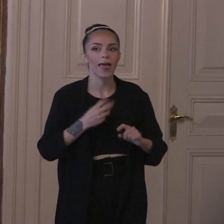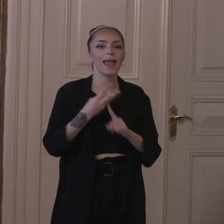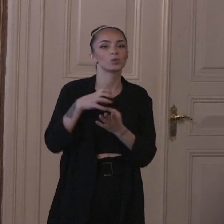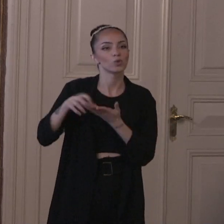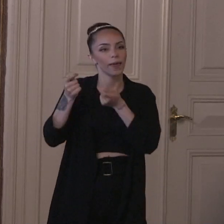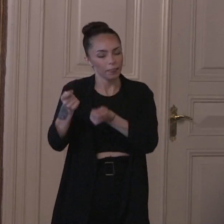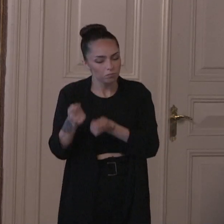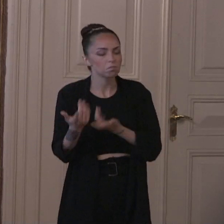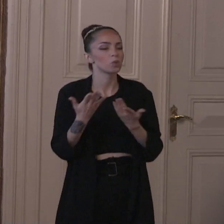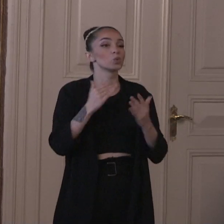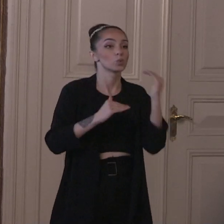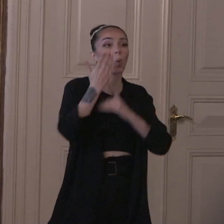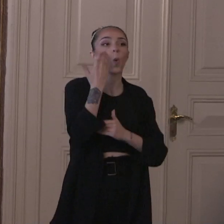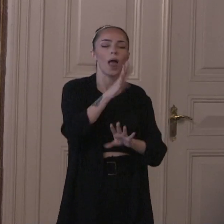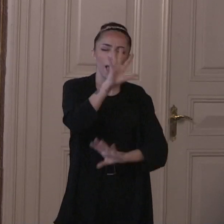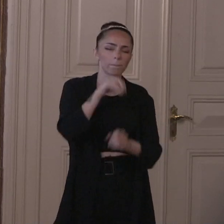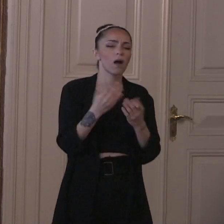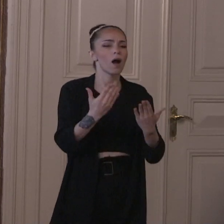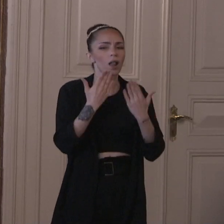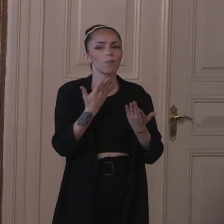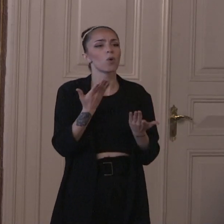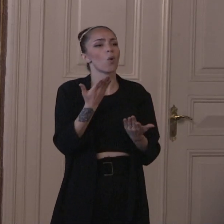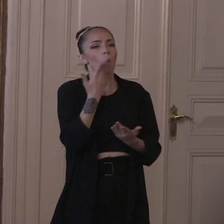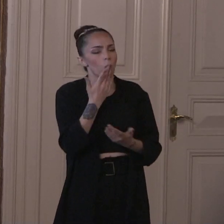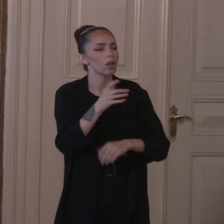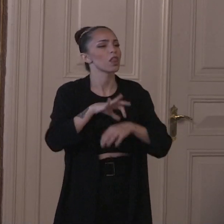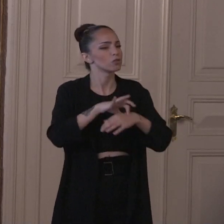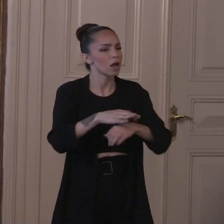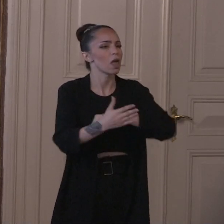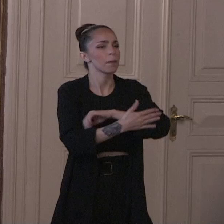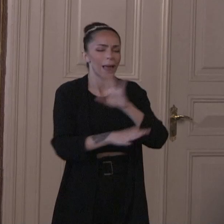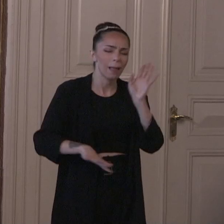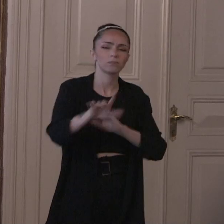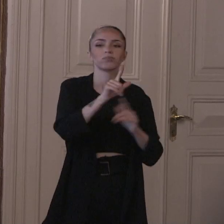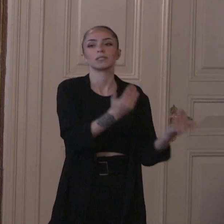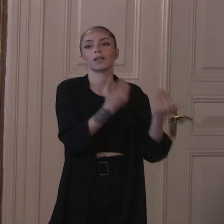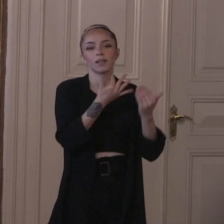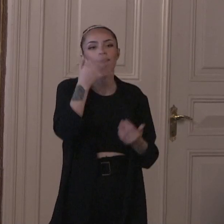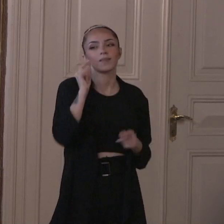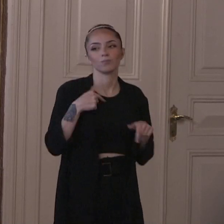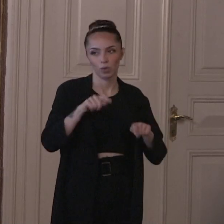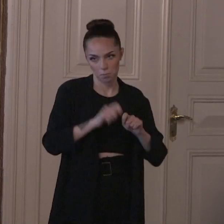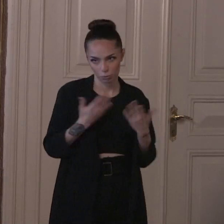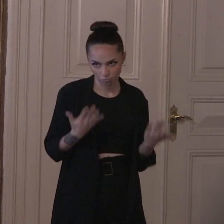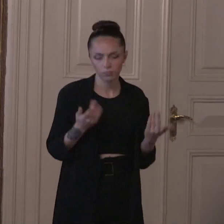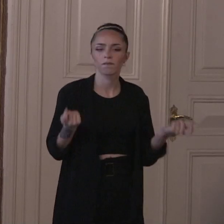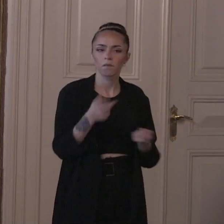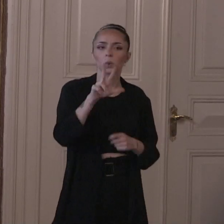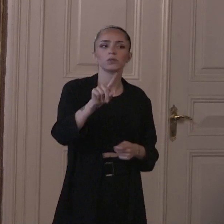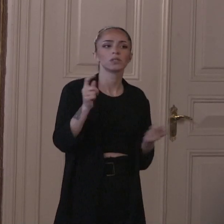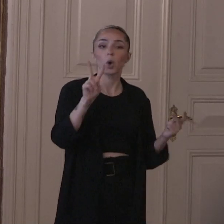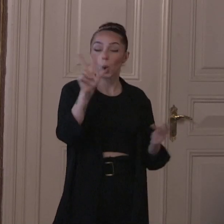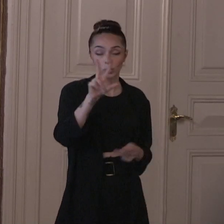okullarımızdaki akademik danışman öğretim üye yardımcılarının destekleriyle gerçekleşiyor. Halen 32 engelli öğrenci akademik